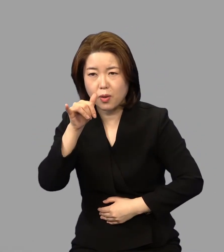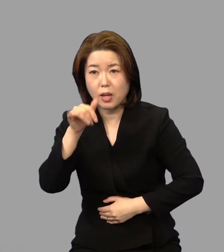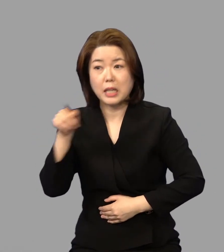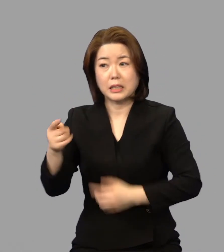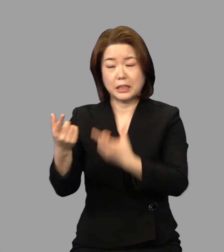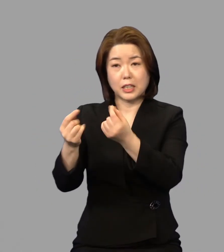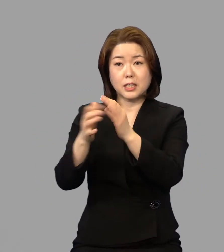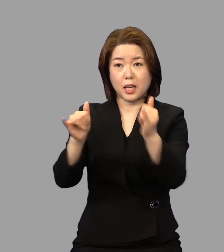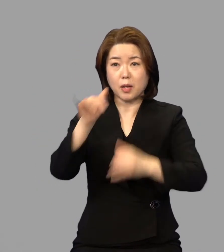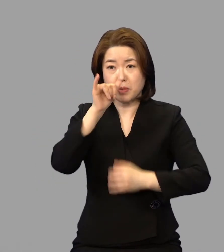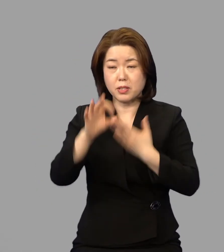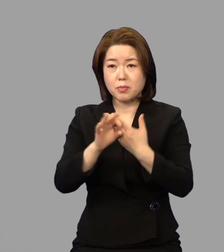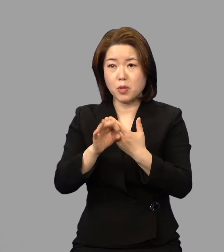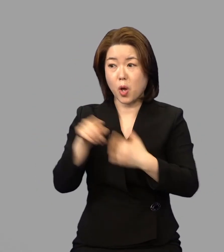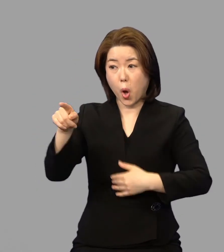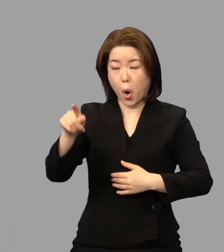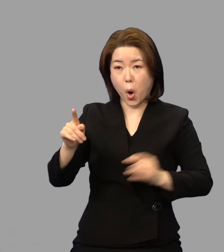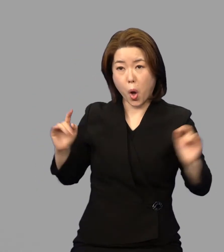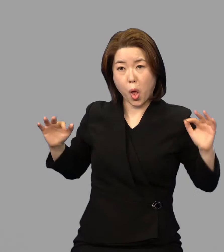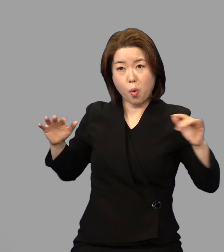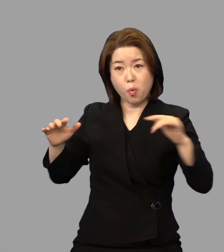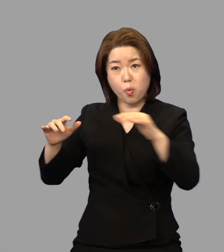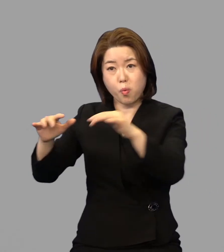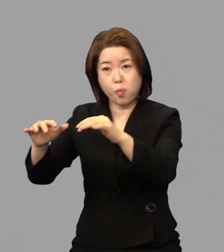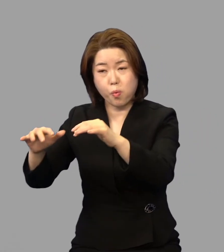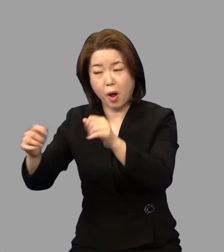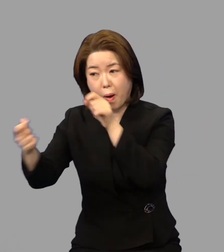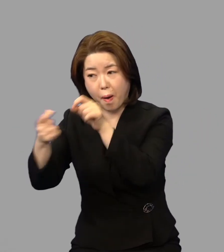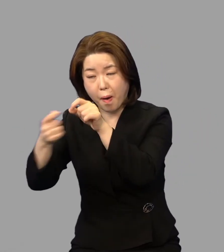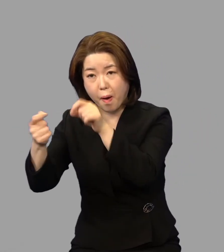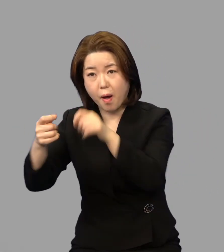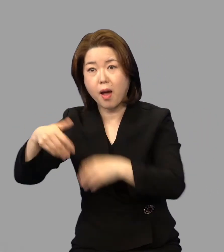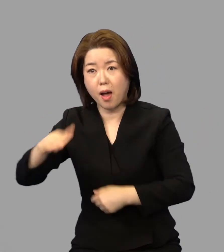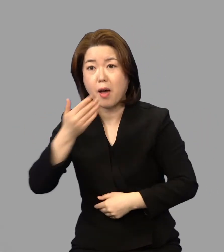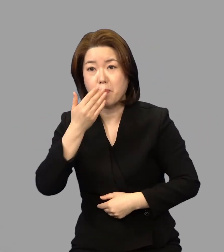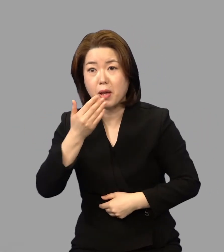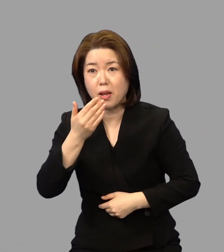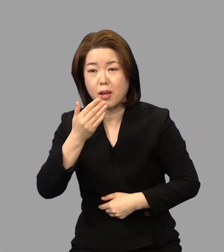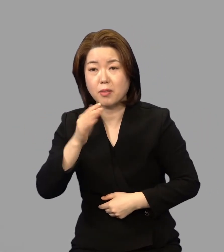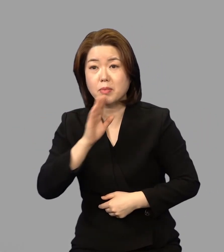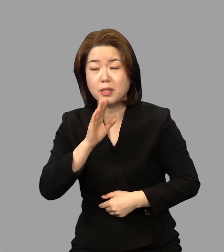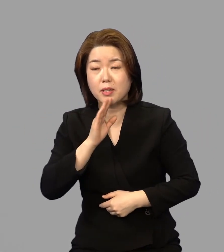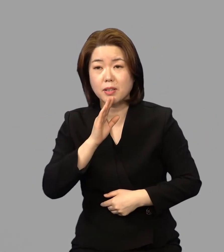사람이 있으면 여러분 그 사람 주변으로 가까이 다가가지 않습니까?